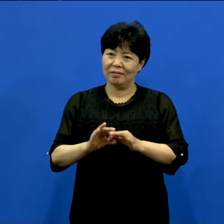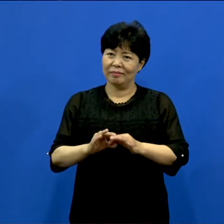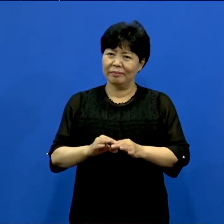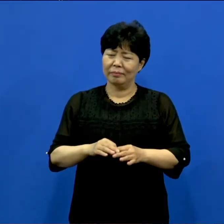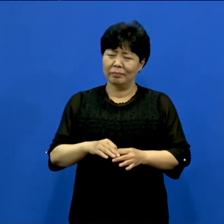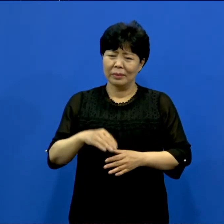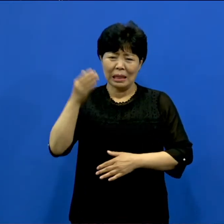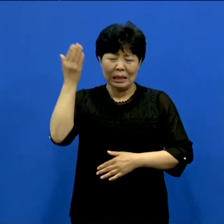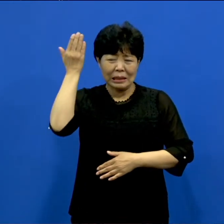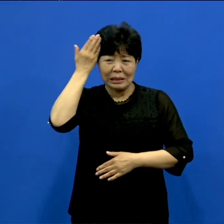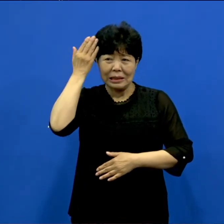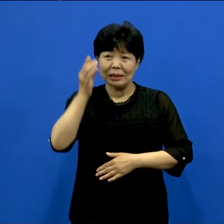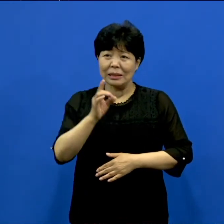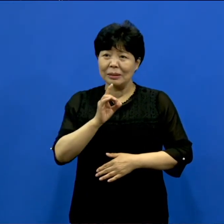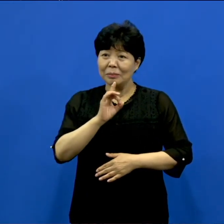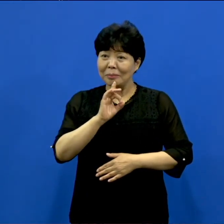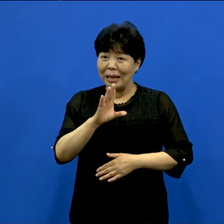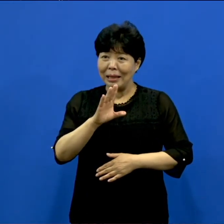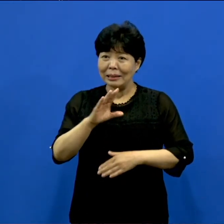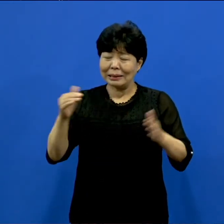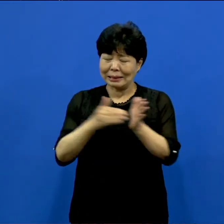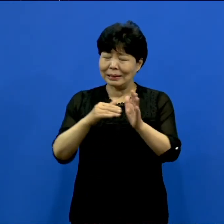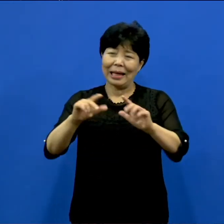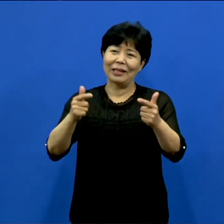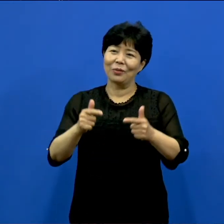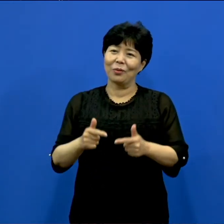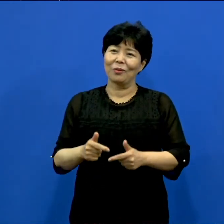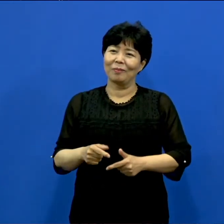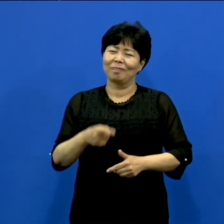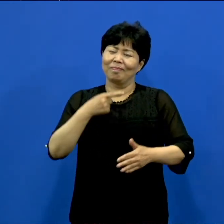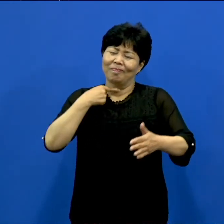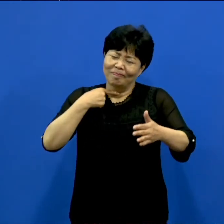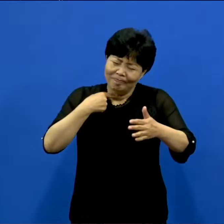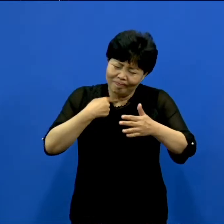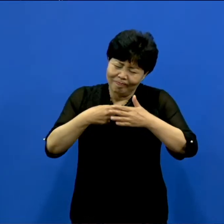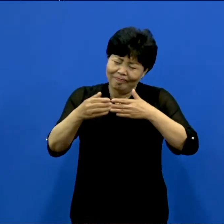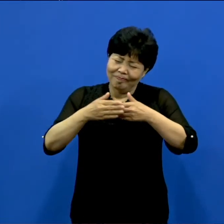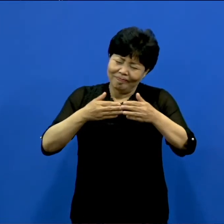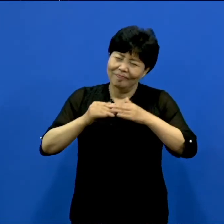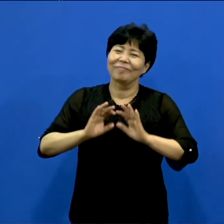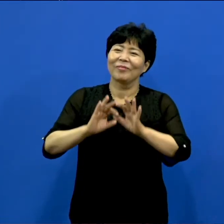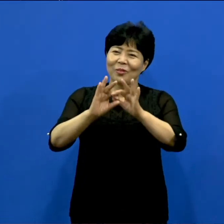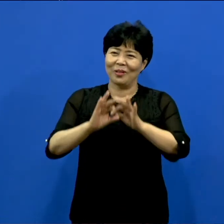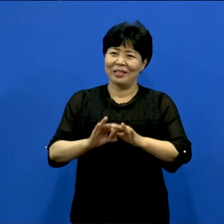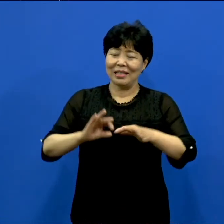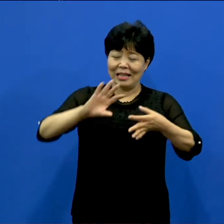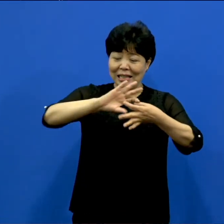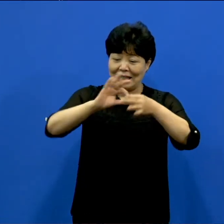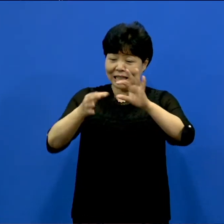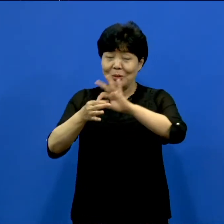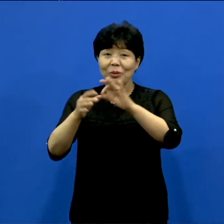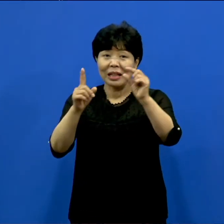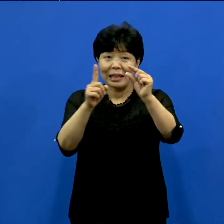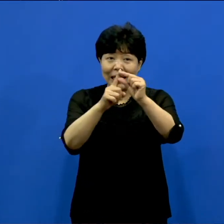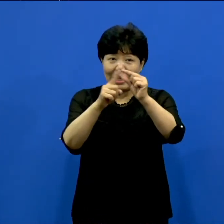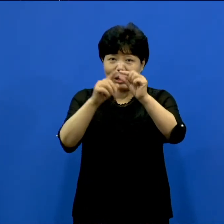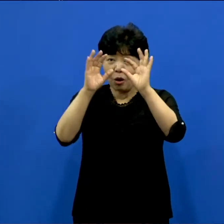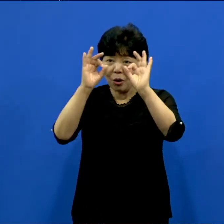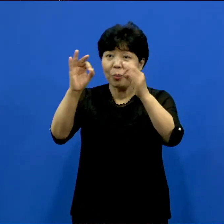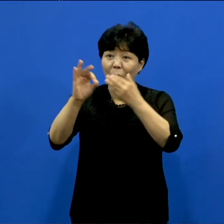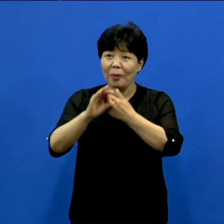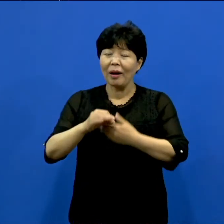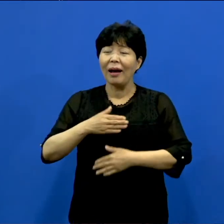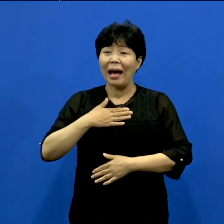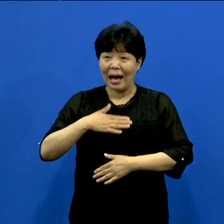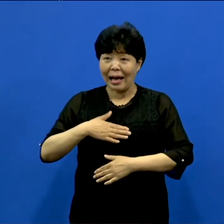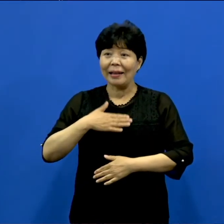것이 아니고 체험을 통해서 아는 것. 많은 경우에 히브리어나 헬라어의 그 원어를 보면 안다라고 할